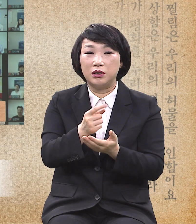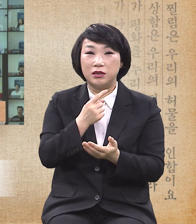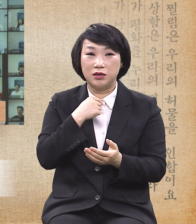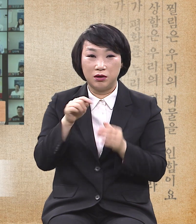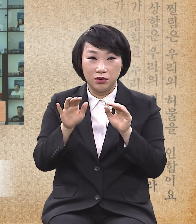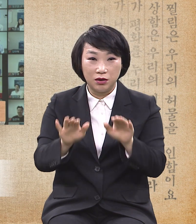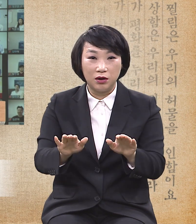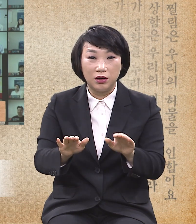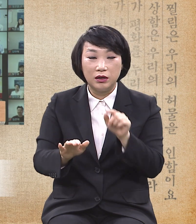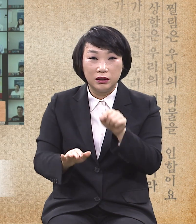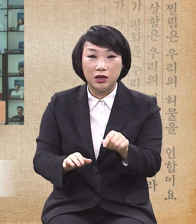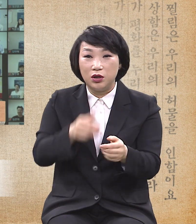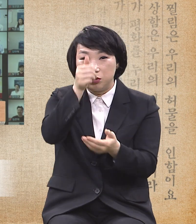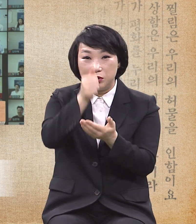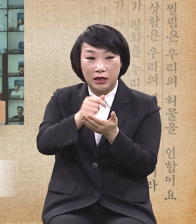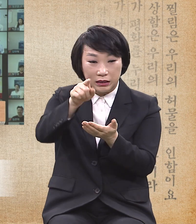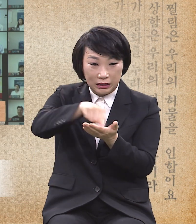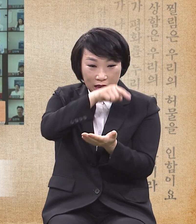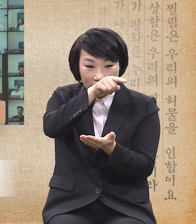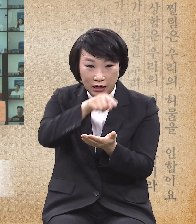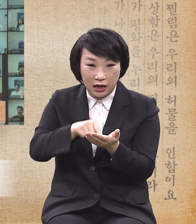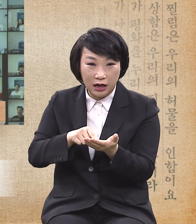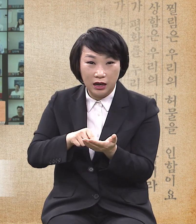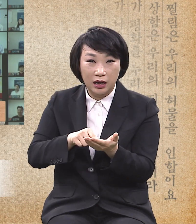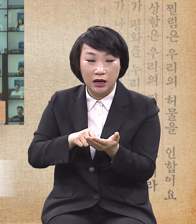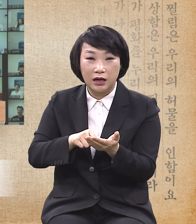죄, 이 죄값으로